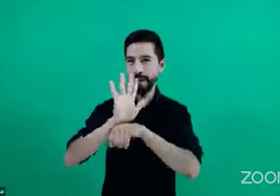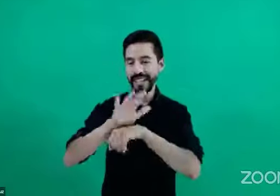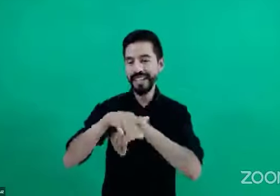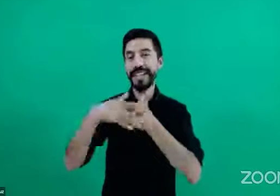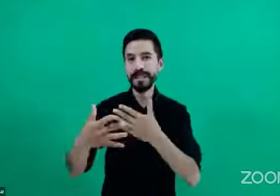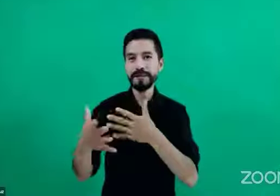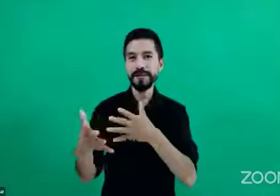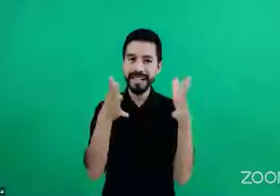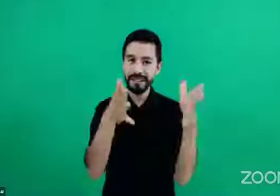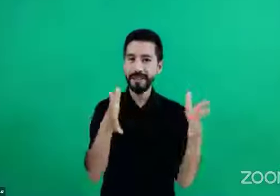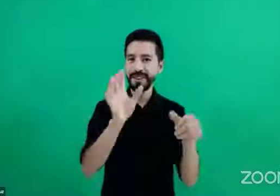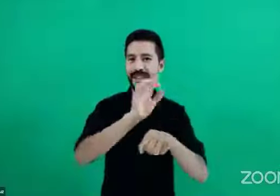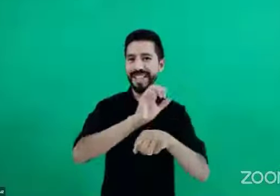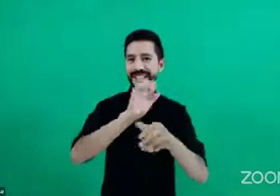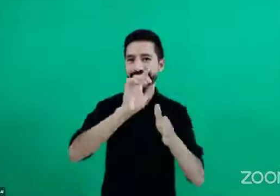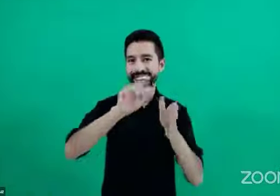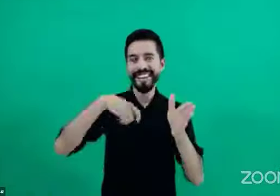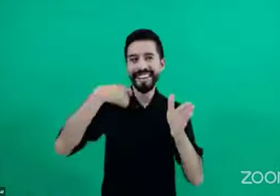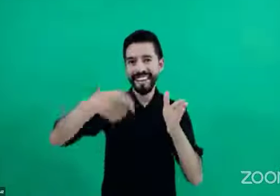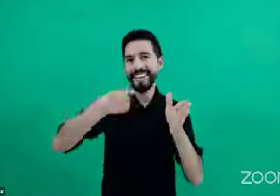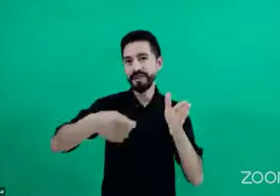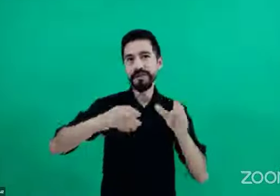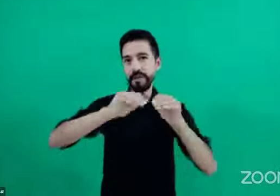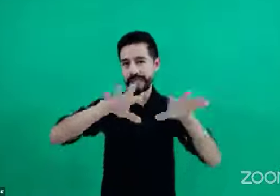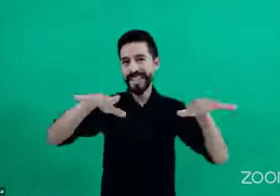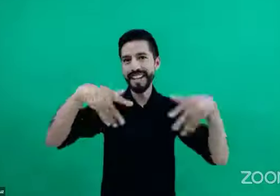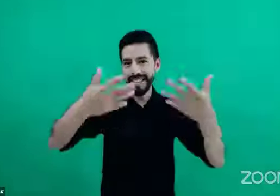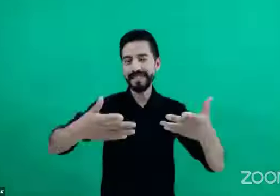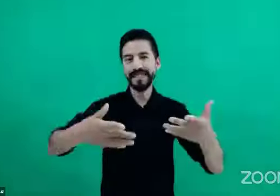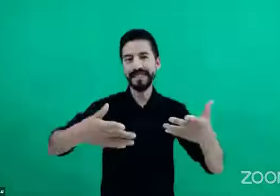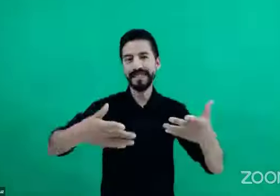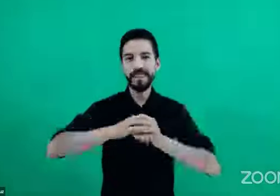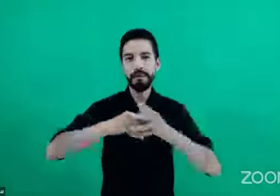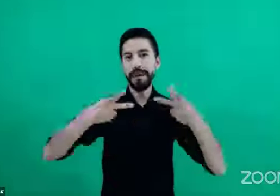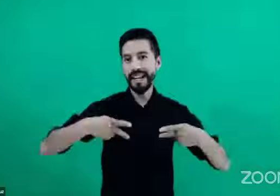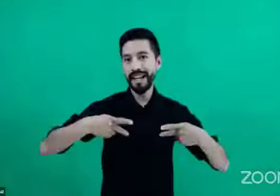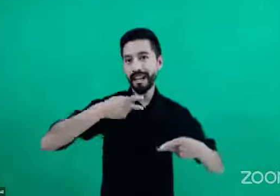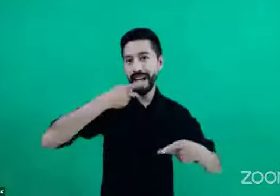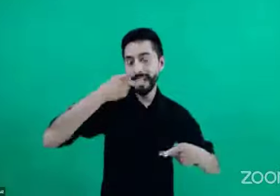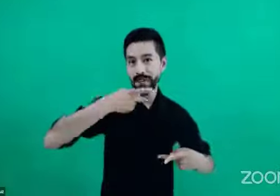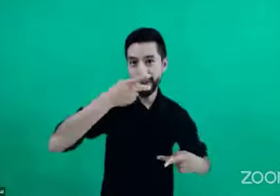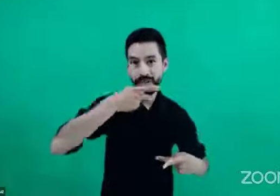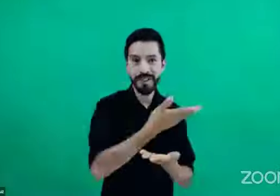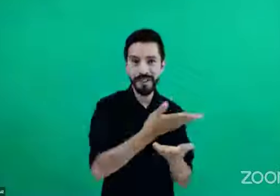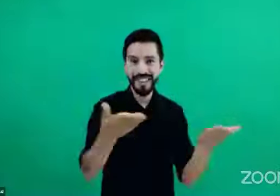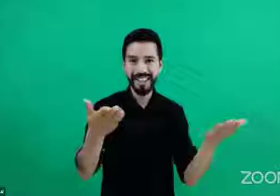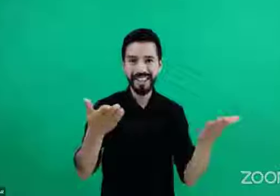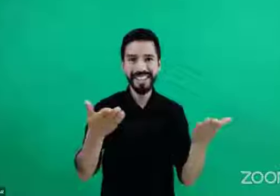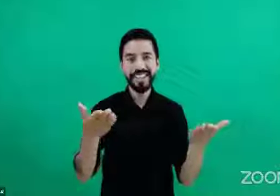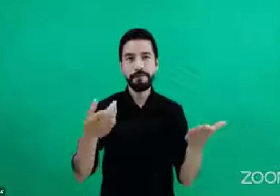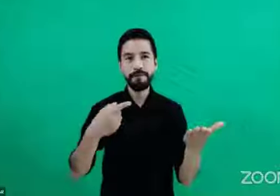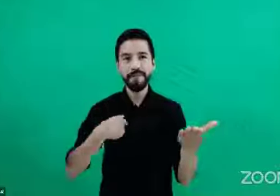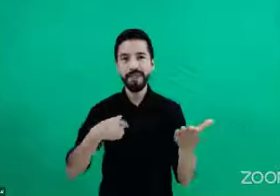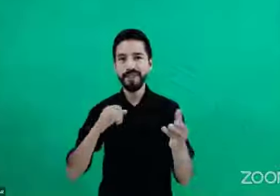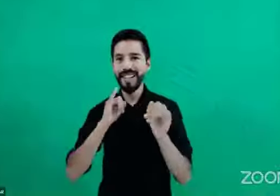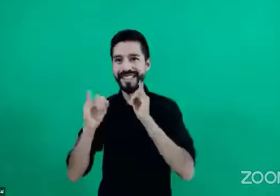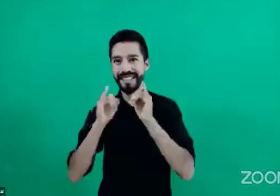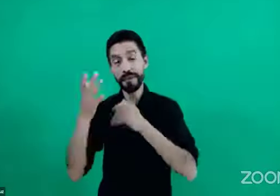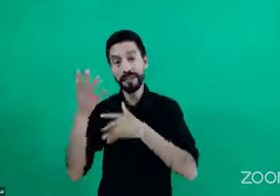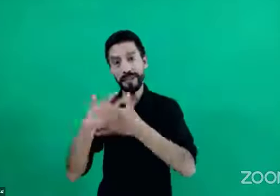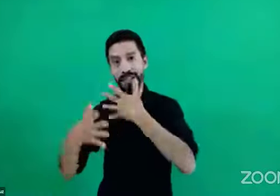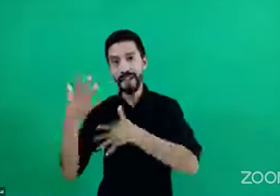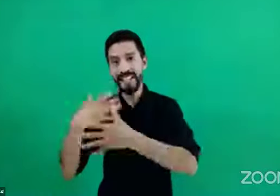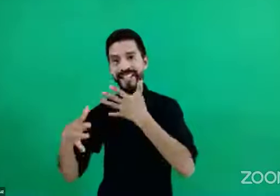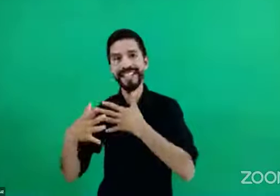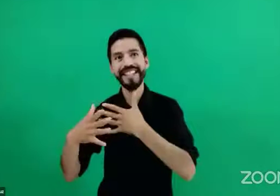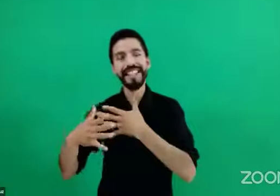interpretadas en lengua de señas, más bien las películas que son comerciales para las personas oyentes, yo las